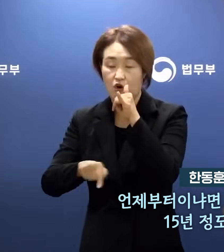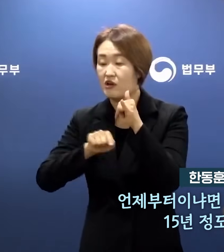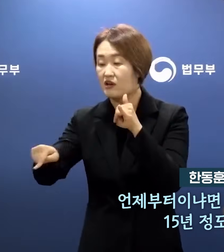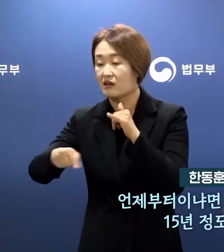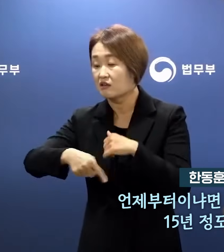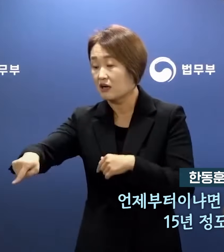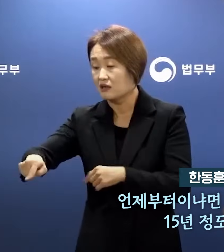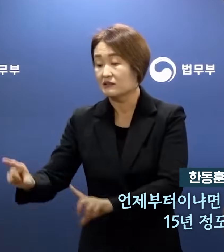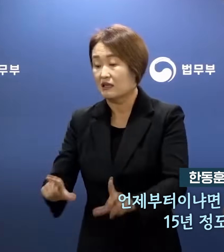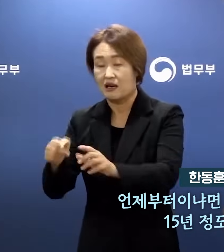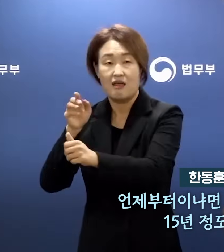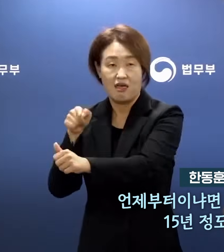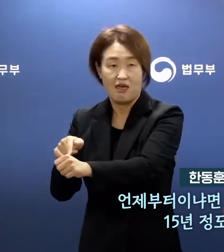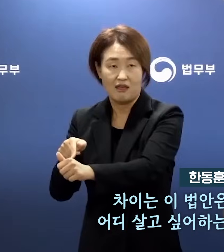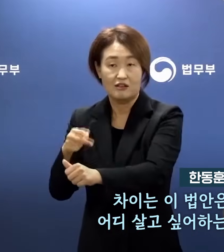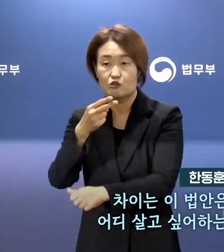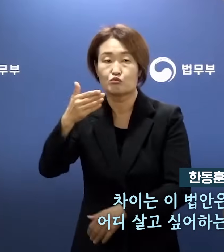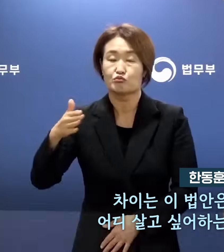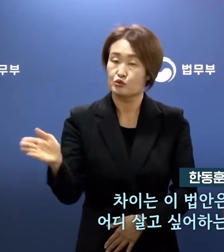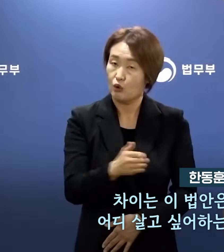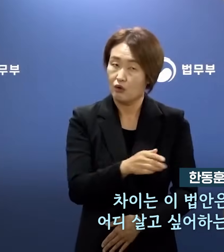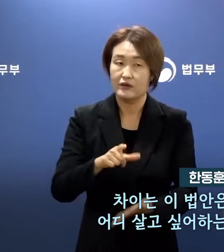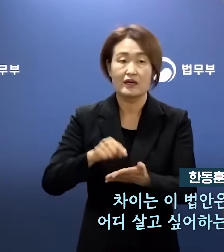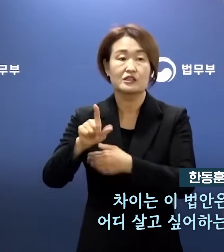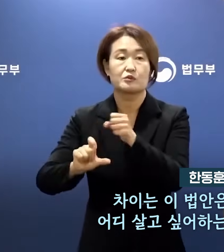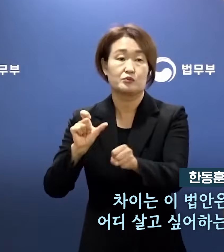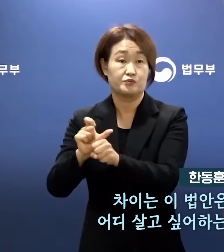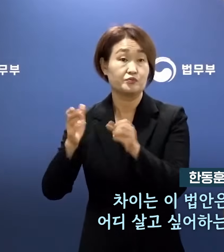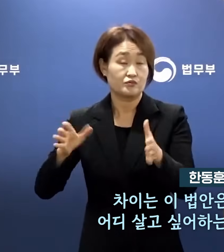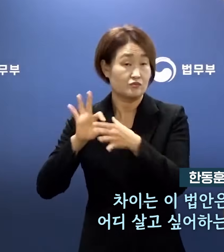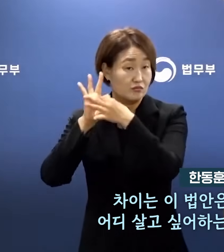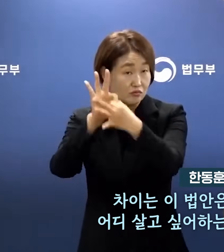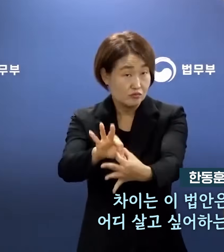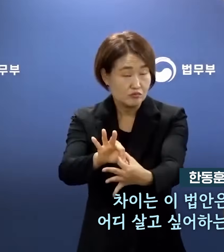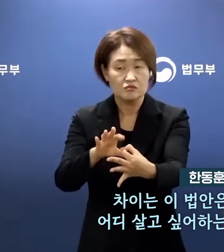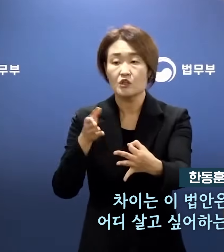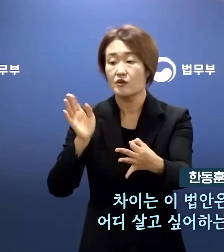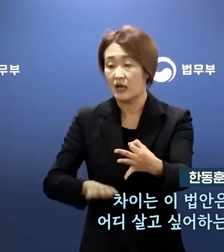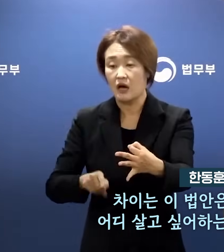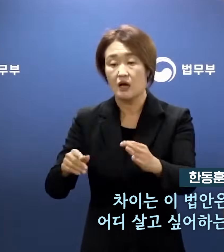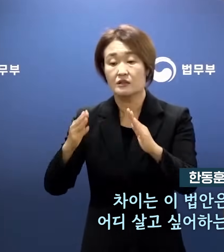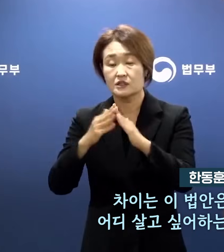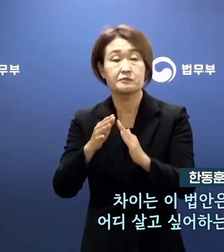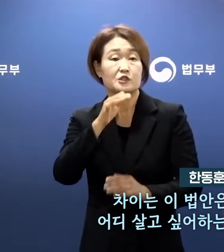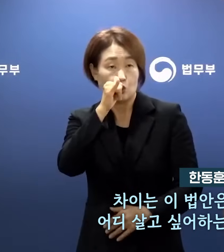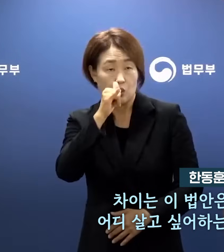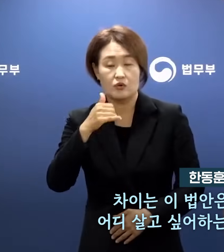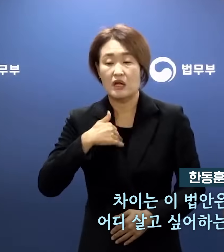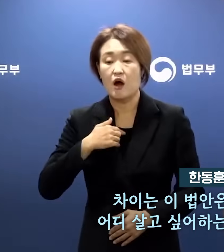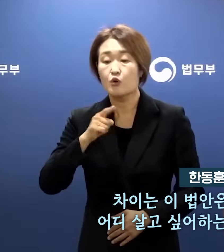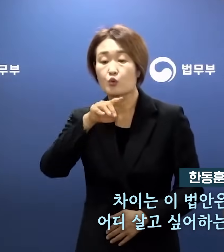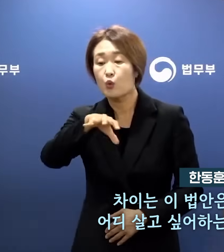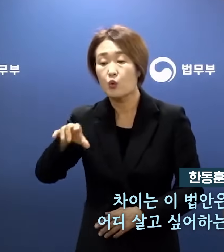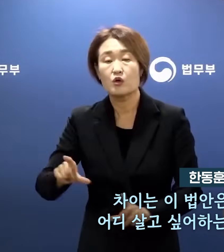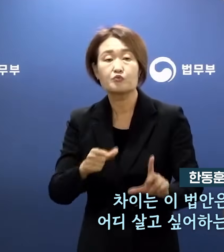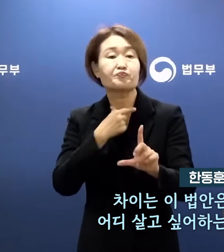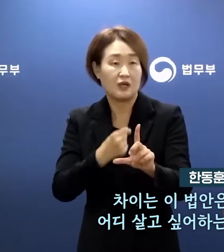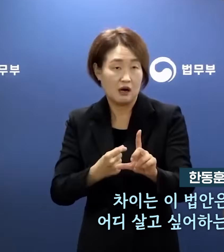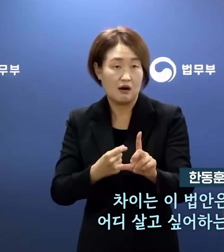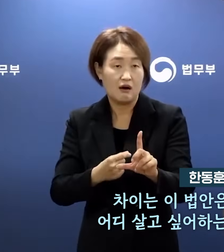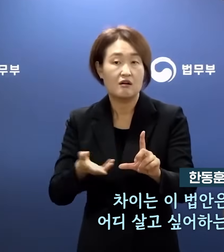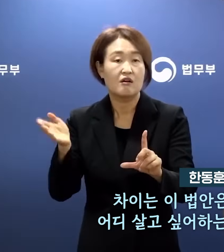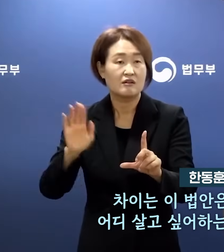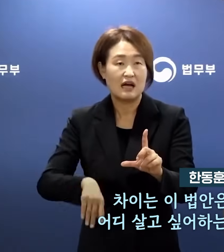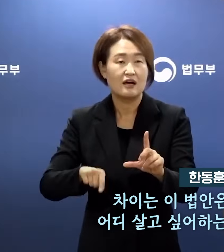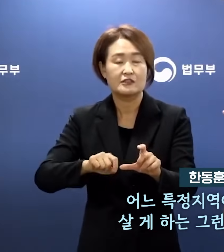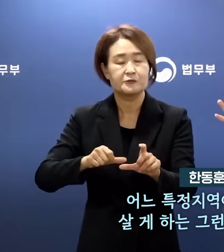15년 정도 해온 것이죠. 차이는 이 법안은 주거가 있고 자기가 어디 살고 싶어하는 사람을